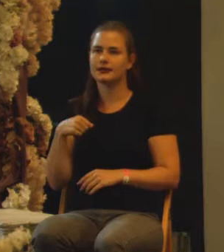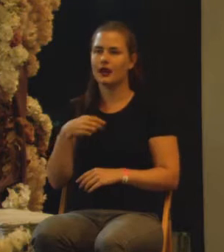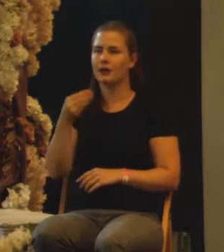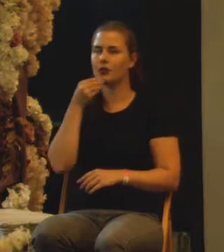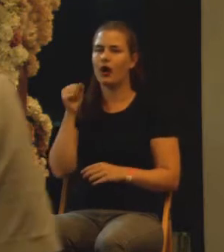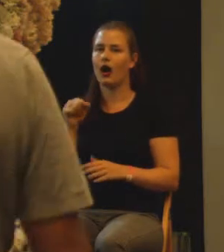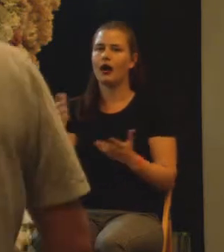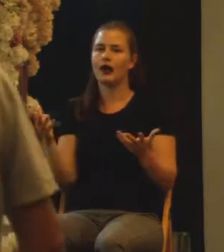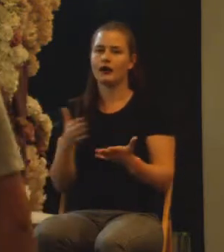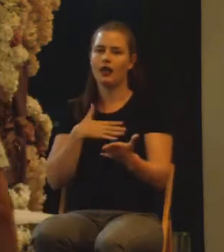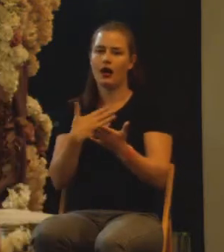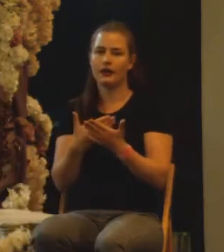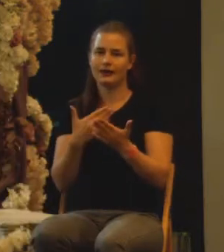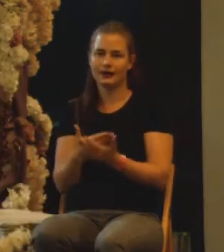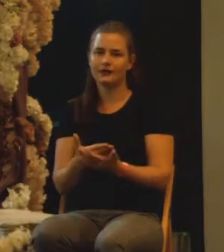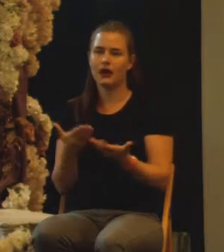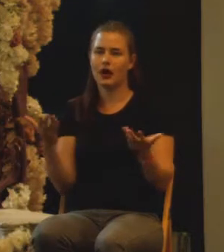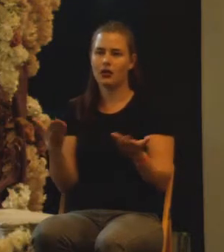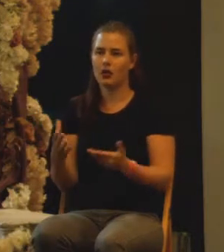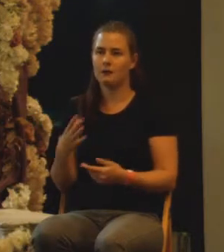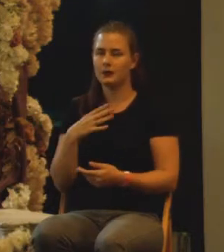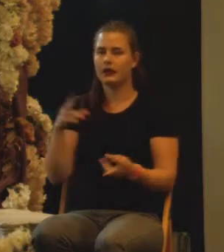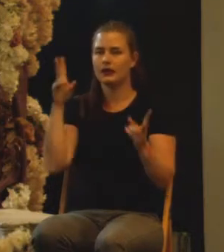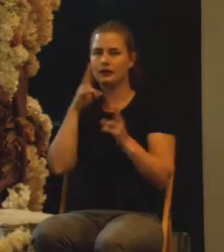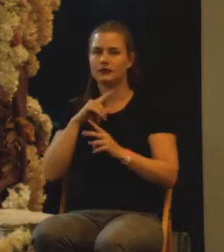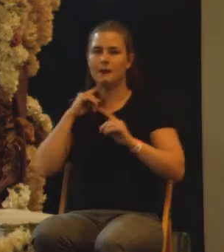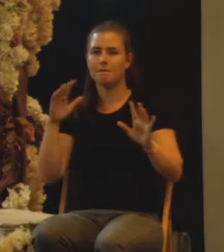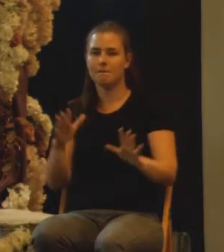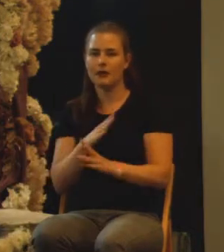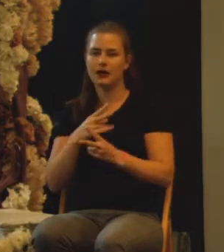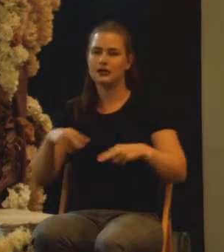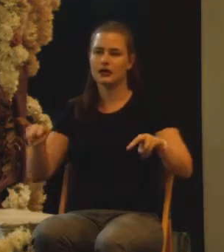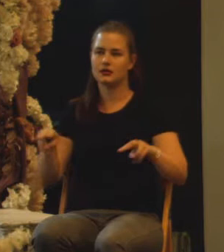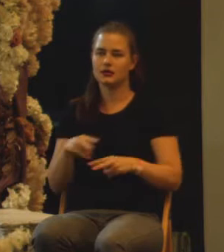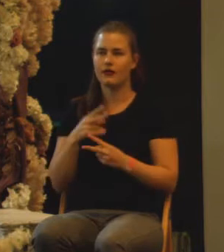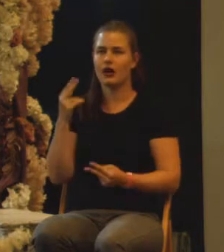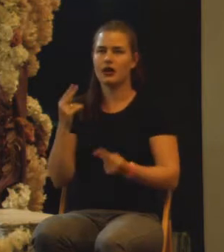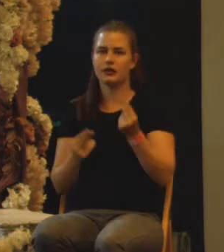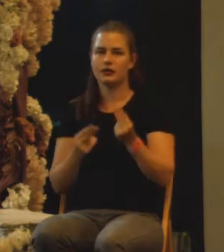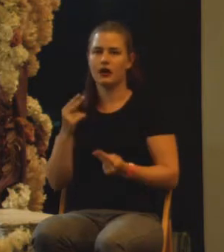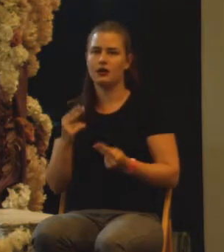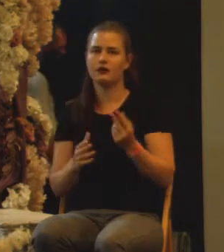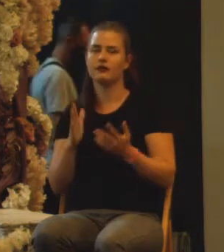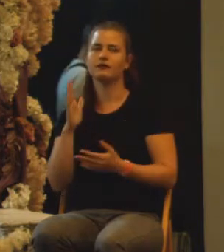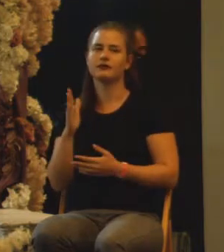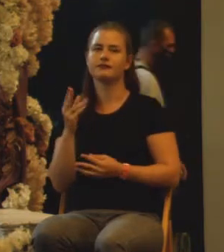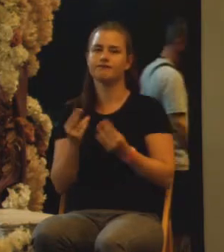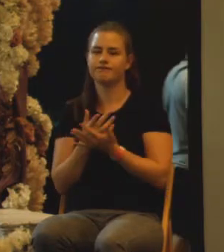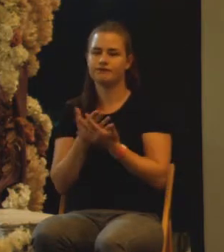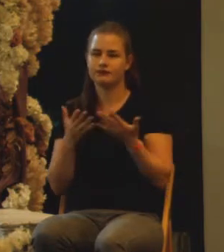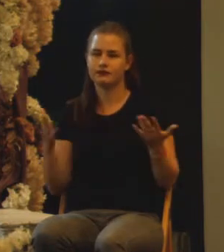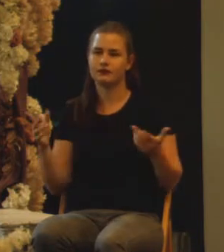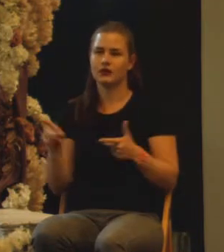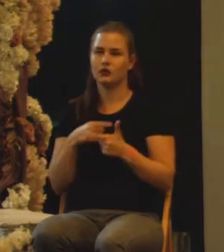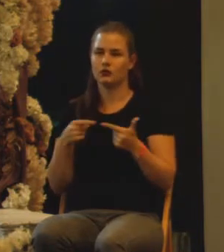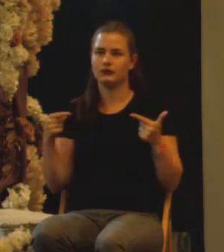какие-то активности, которые были, не знаю, пели бы больше, танцевали бы, играли бы в монополию или еще в какие-то